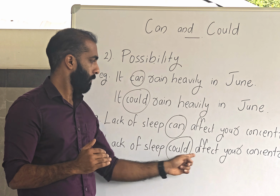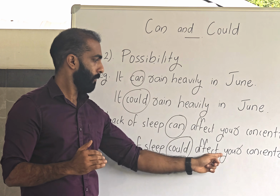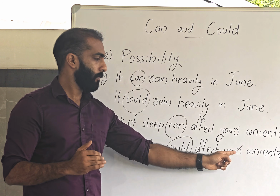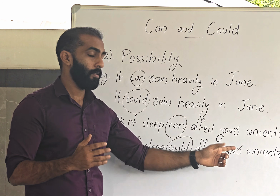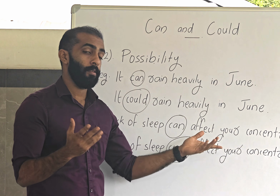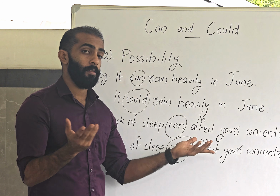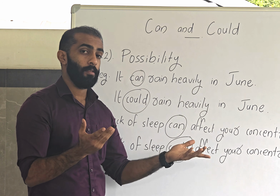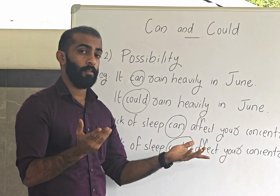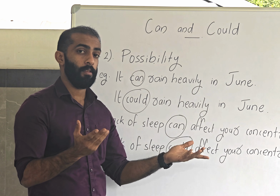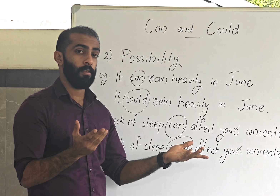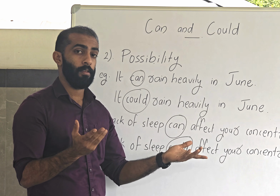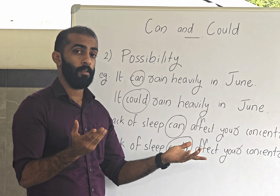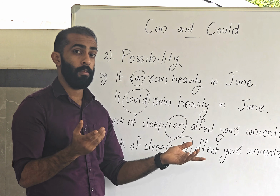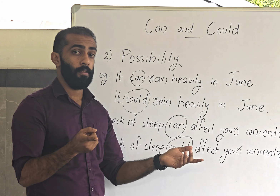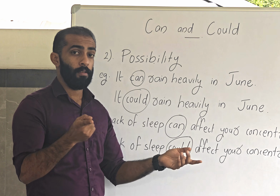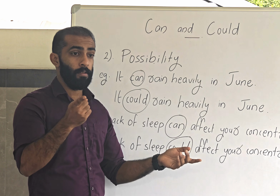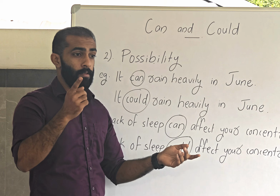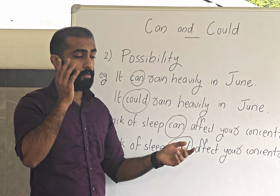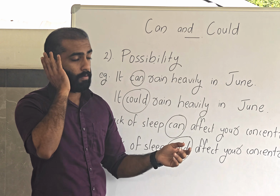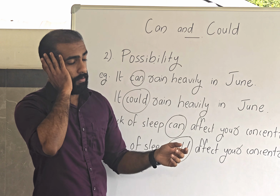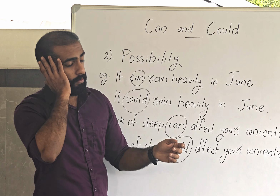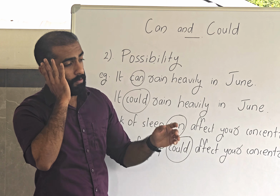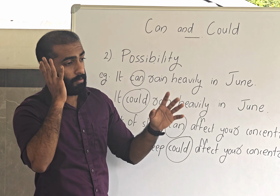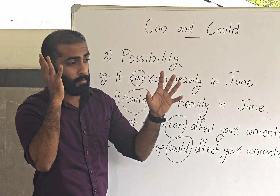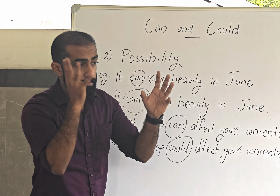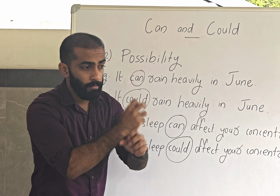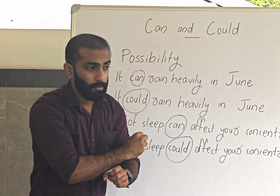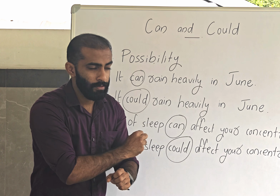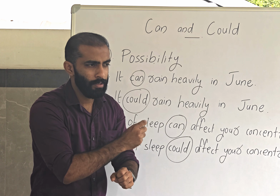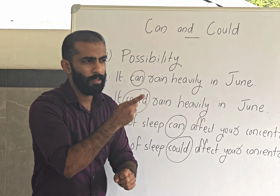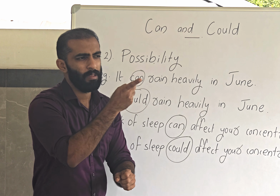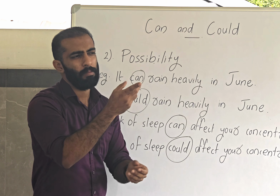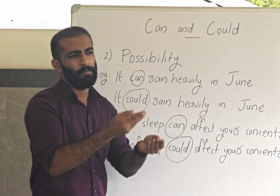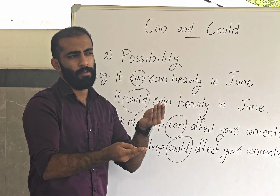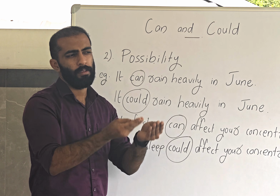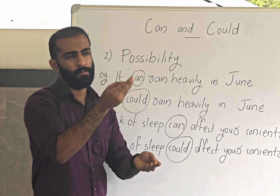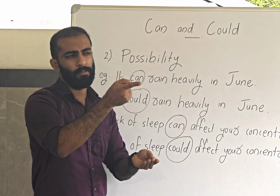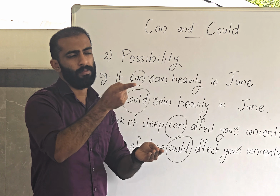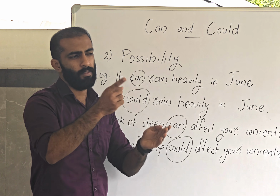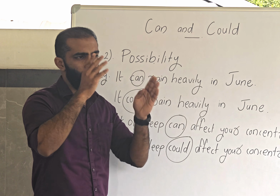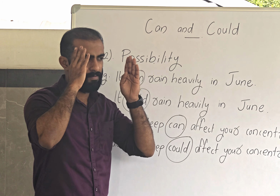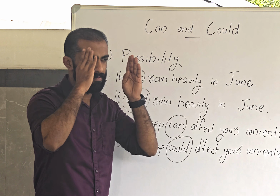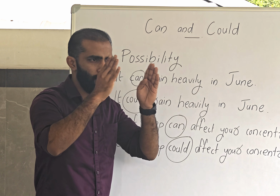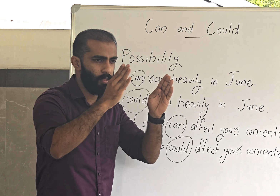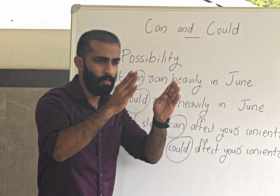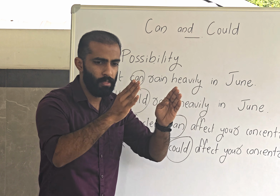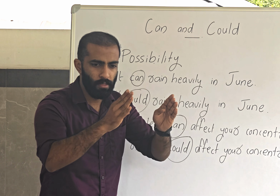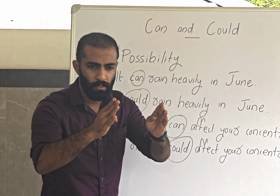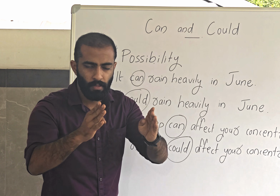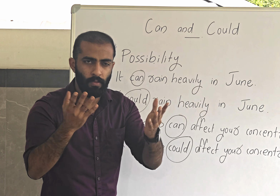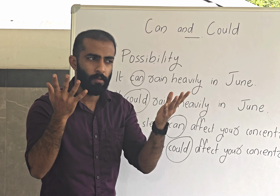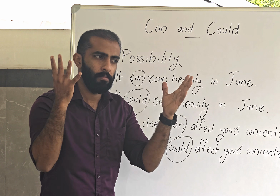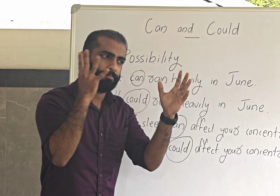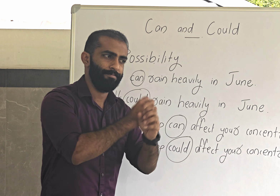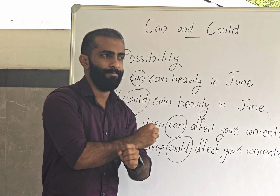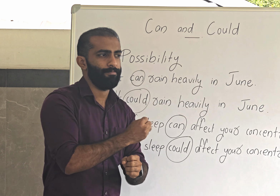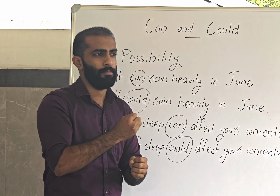കുഡ് വന്നിരിക്കുന്നത് കൊണ്ട് അവിടെ അർത്ഥമാക്കുന്നത് നിങ്ങൾ ഉറങ്ങിയില്ലെങ്കിൽ നിങ്ങളുടെ ഏകാഗ്രത നഷ്ടമായേക്കാം. ഒരു